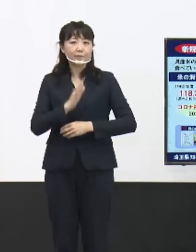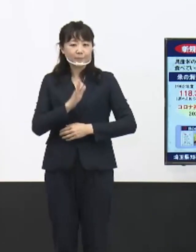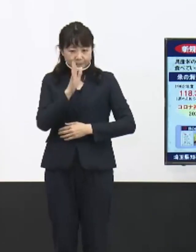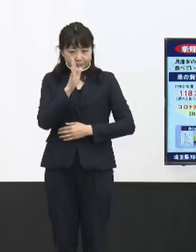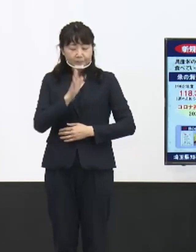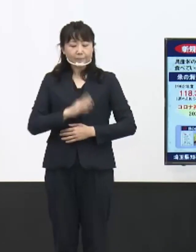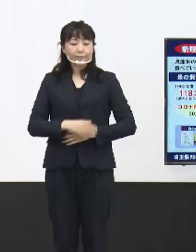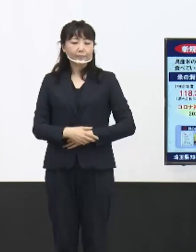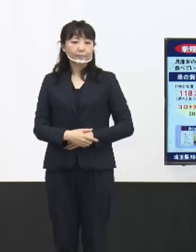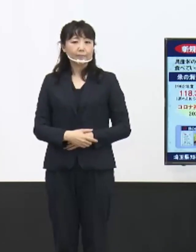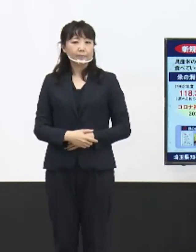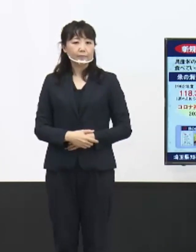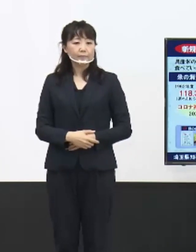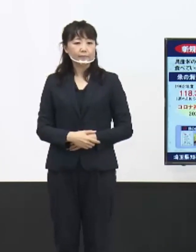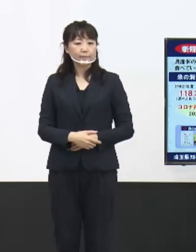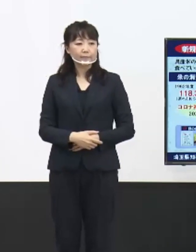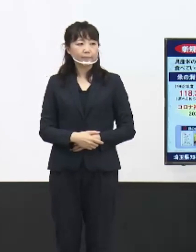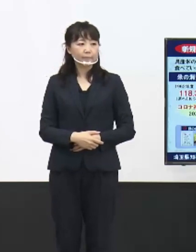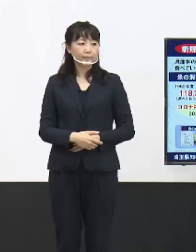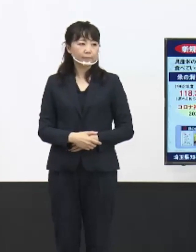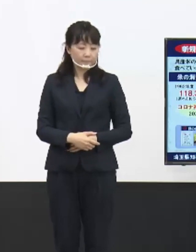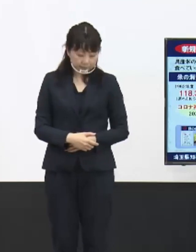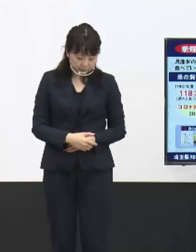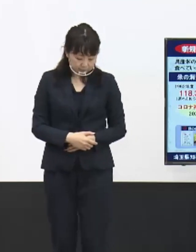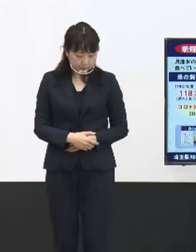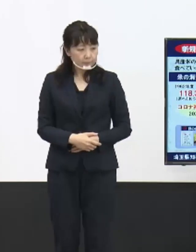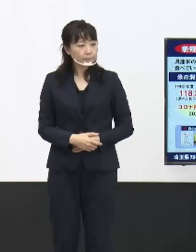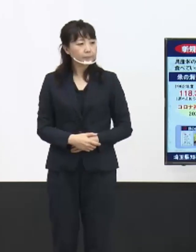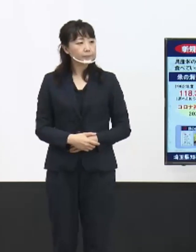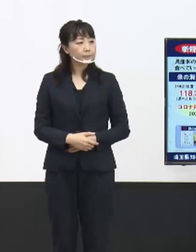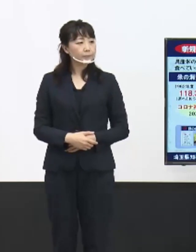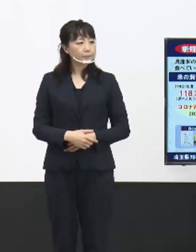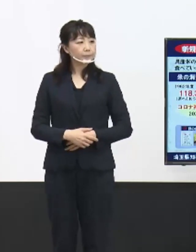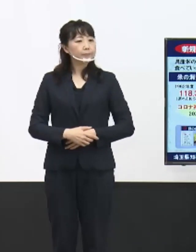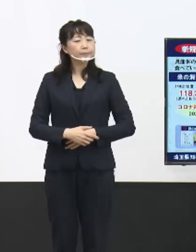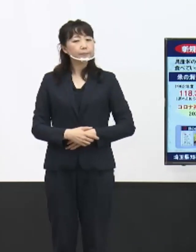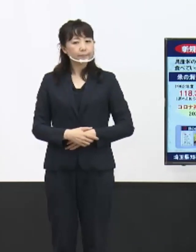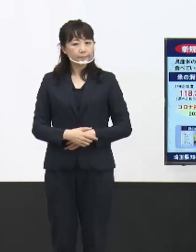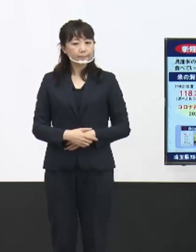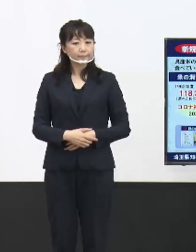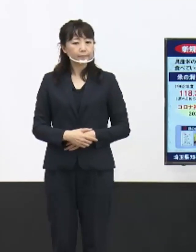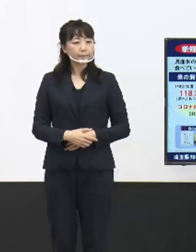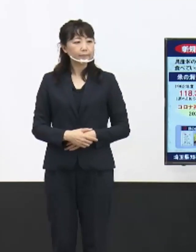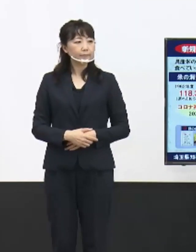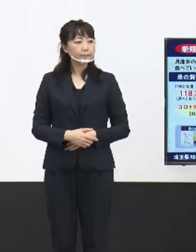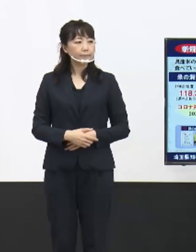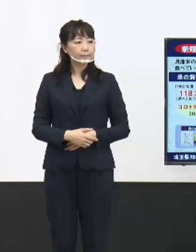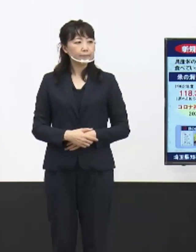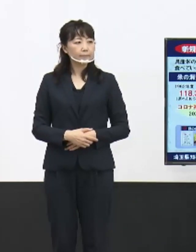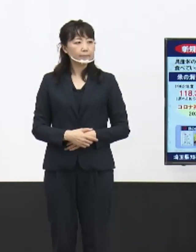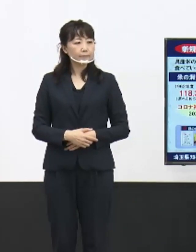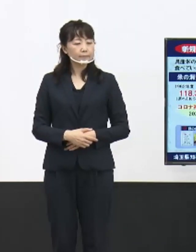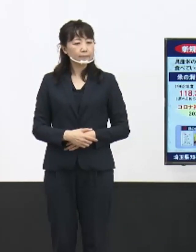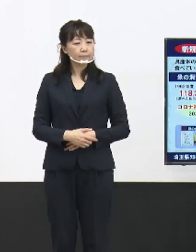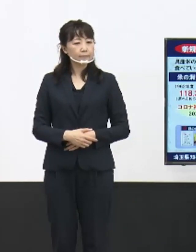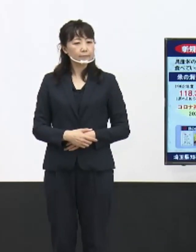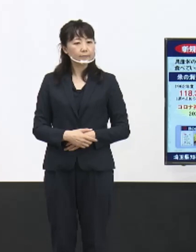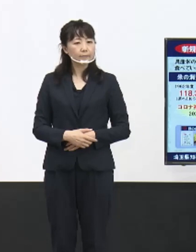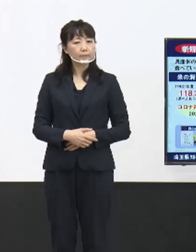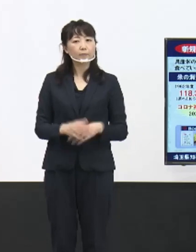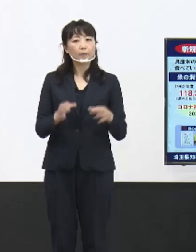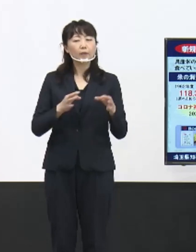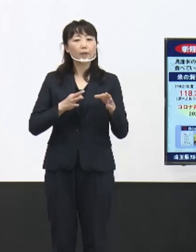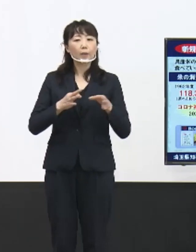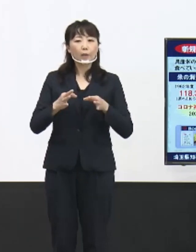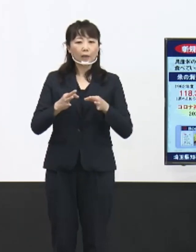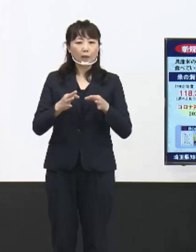ご利用をお願いいたします。 わかりました。まあ、自宅はもちろんですけれど、ちゃんとした料理人、料理人というか、お店で食べたい人